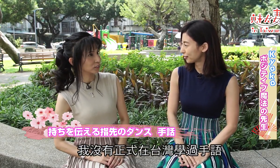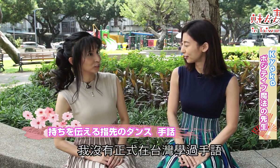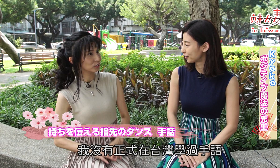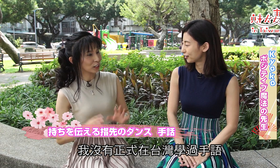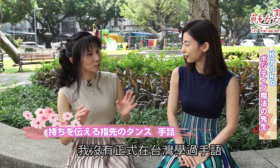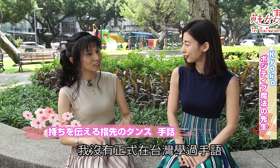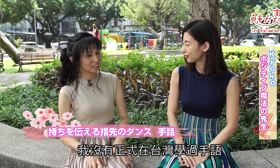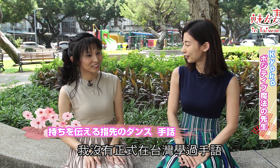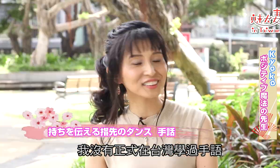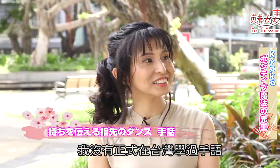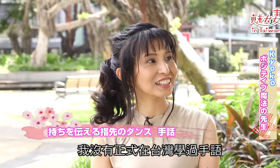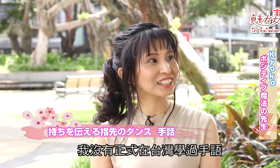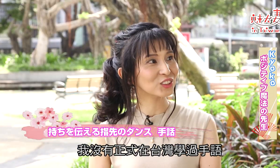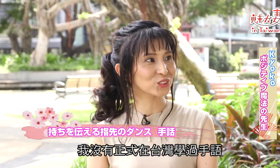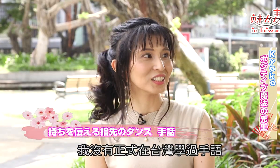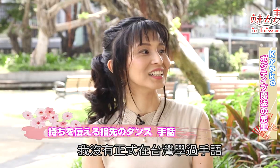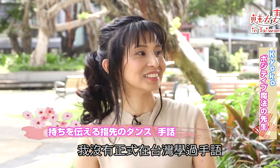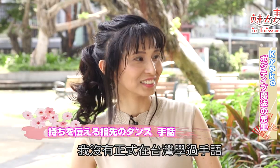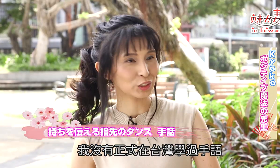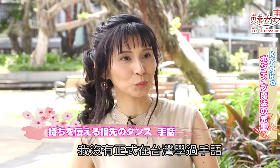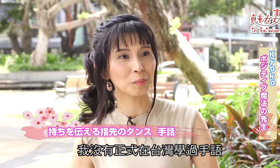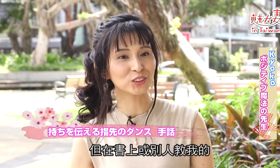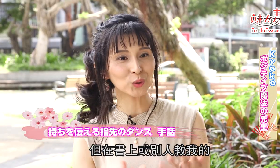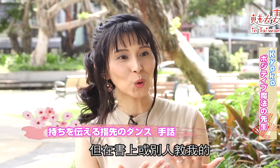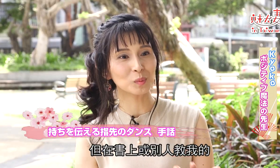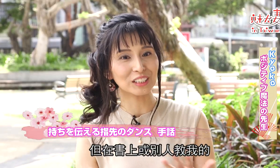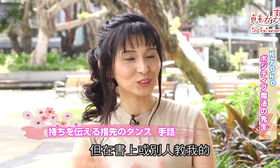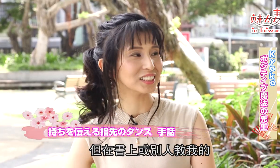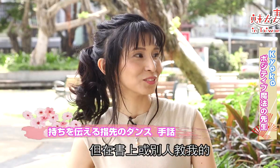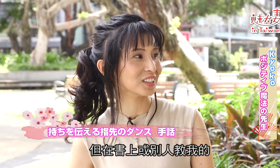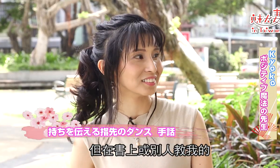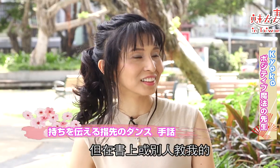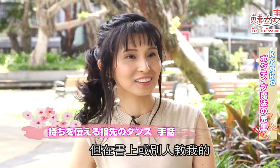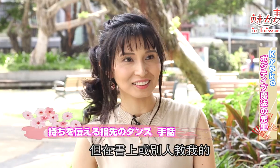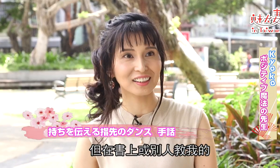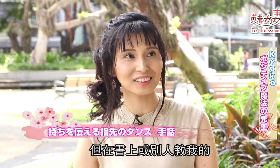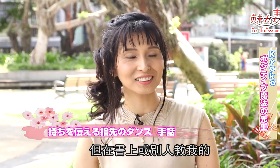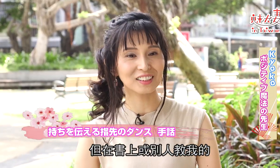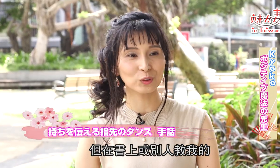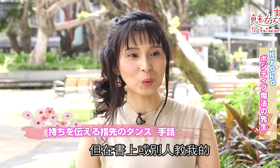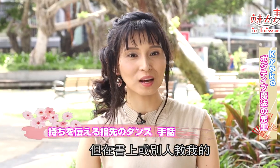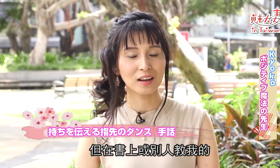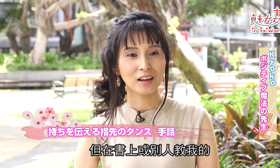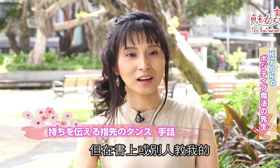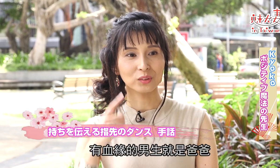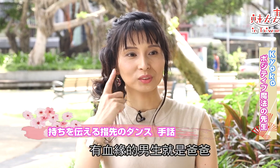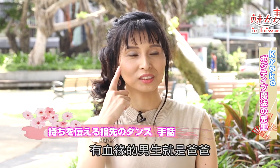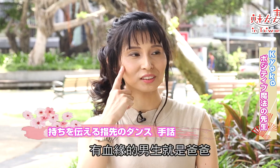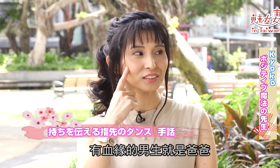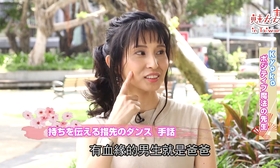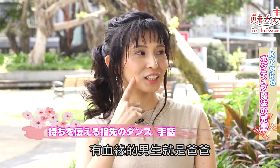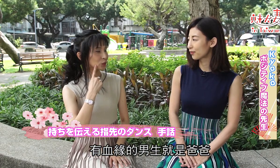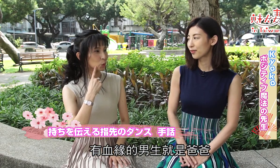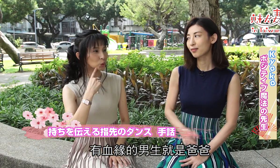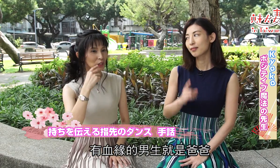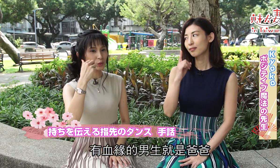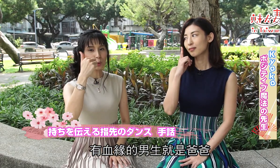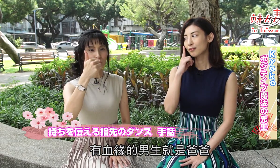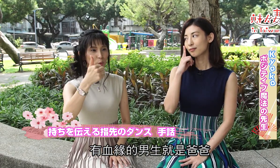はい、私は台湾で正式に習ったことはないんですけれども、はい、まあ、ちょっと本を見たり教えてもらった中で聞いたのは、うんうん、あの血筋が通っている男の